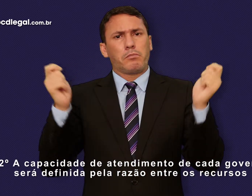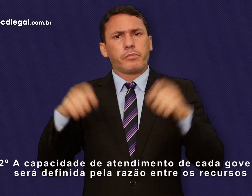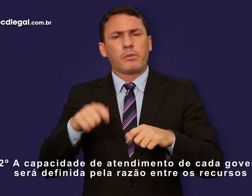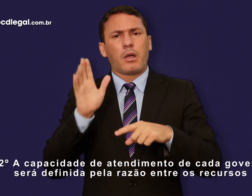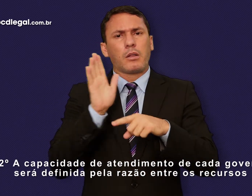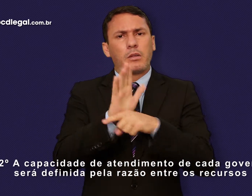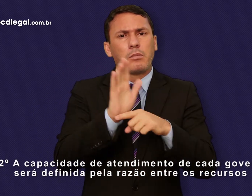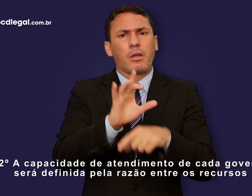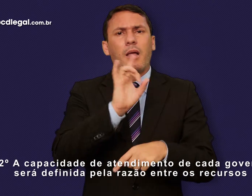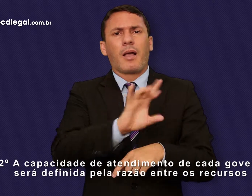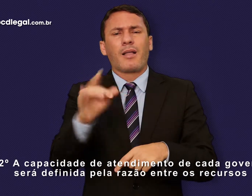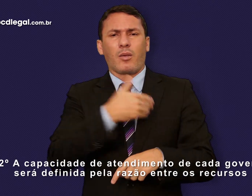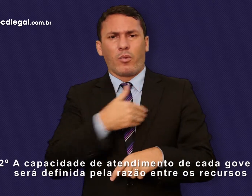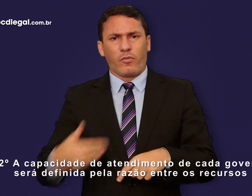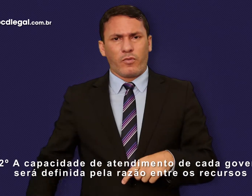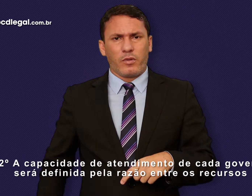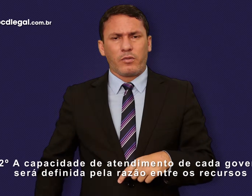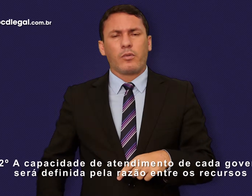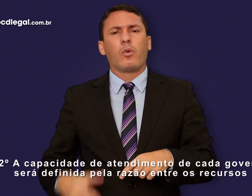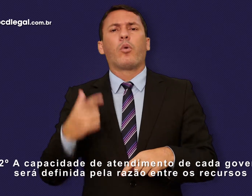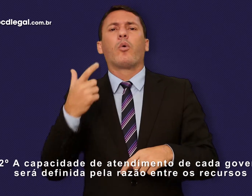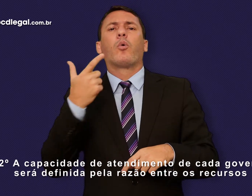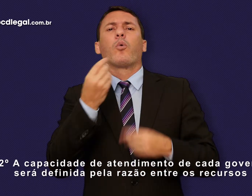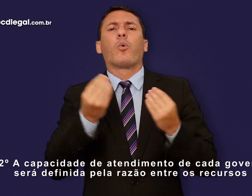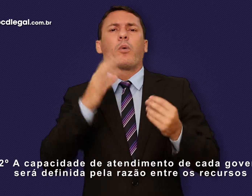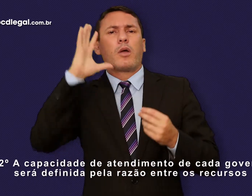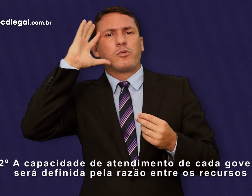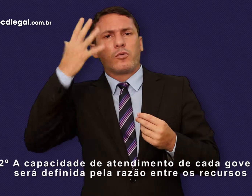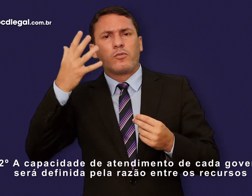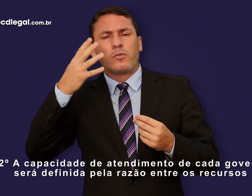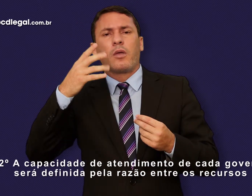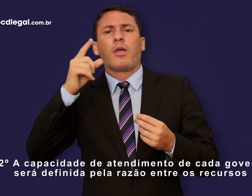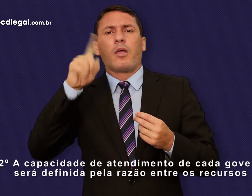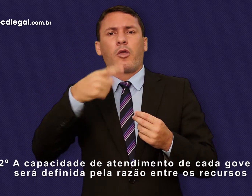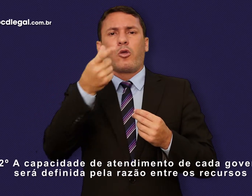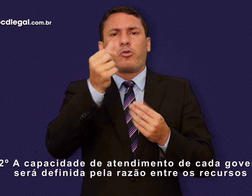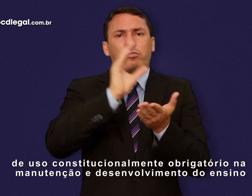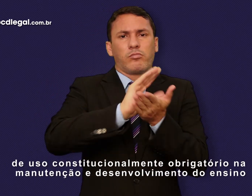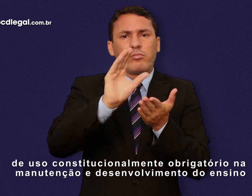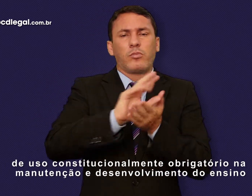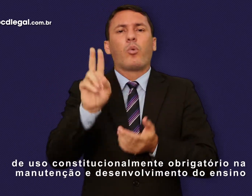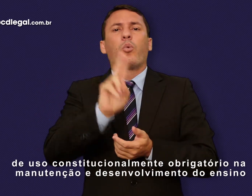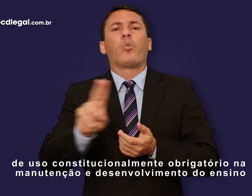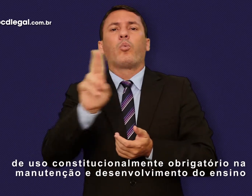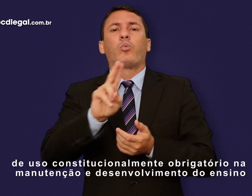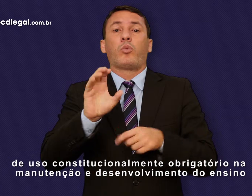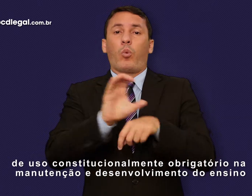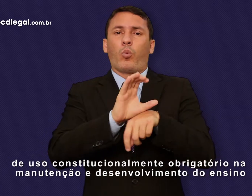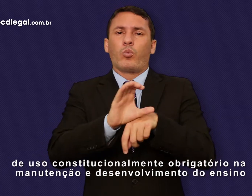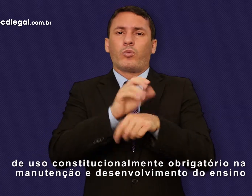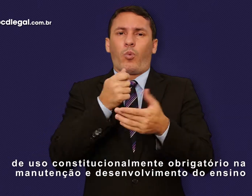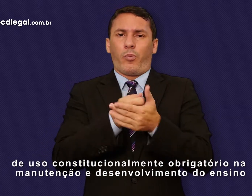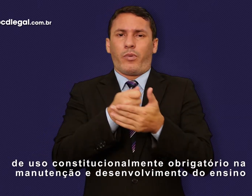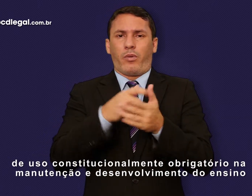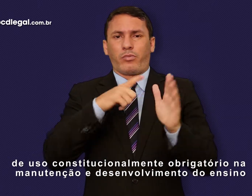de atendimento de cada governo será definida pela razão entre os recursos de uso constitucionalmente obrigatório na